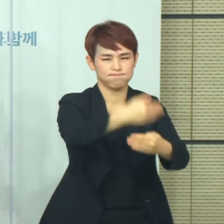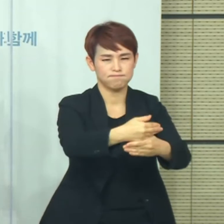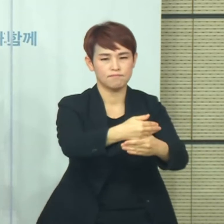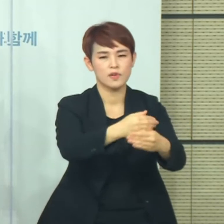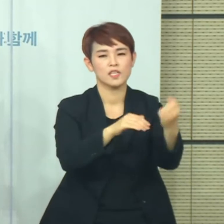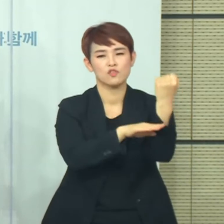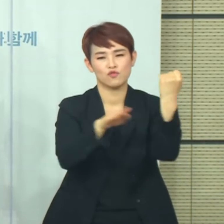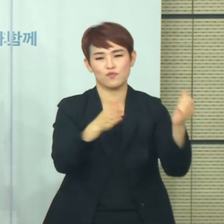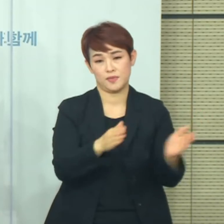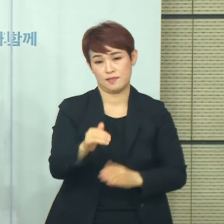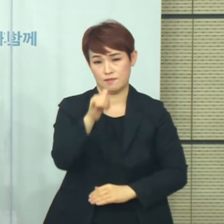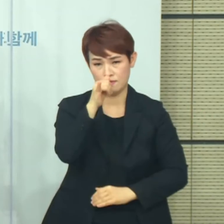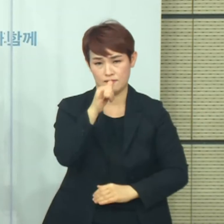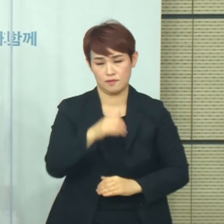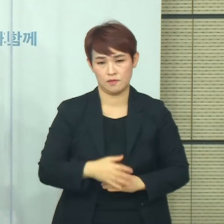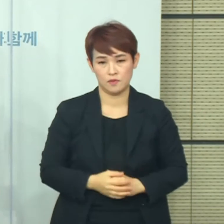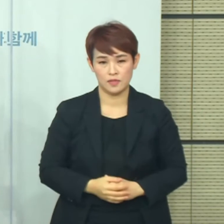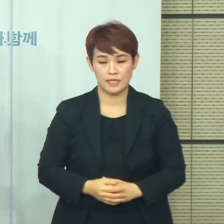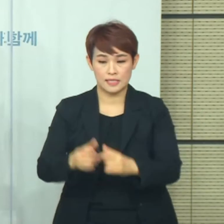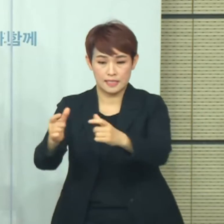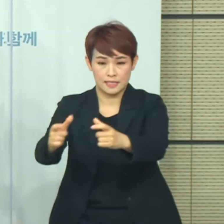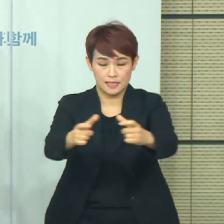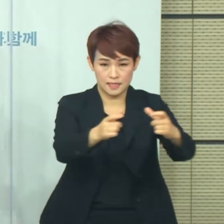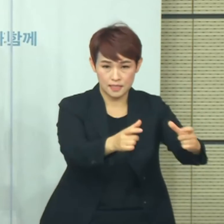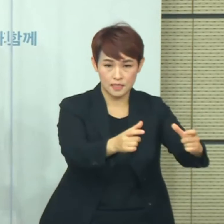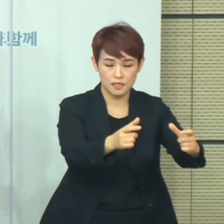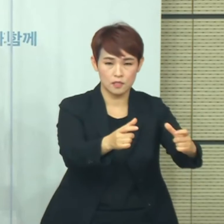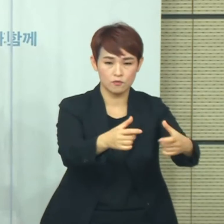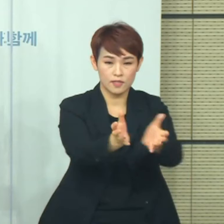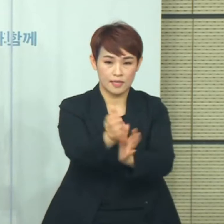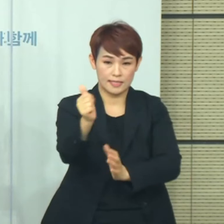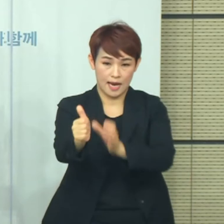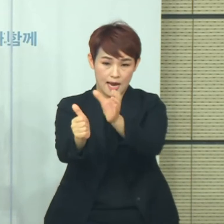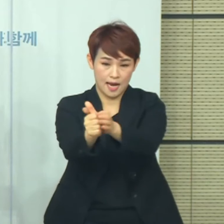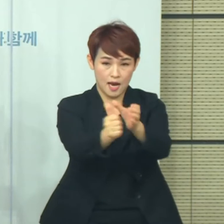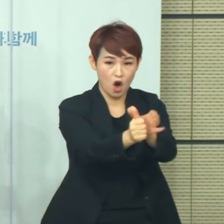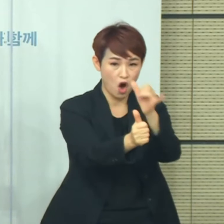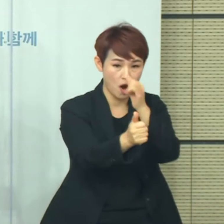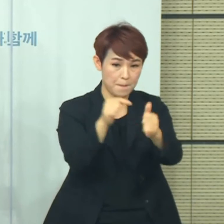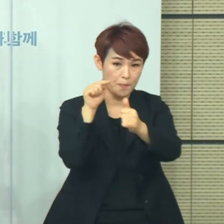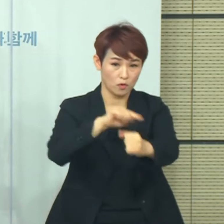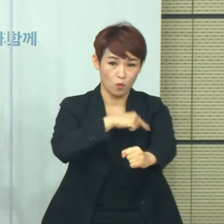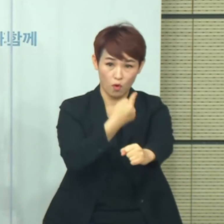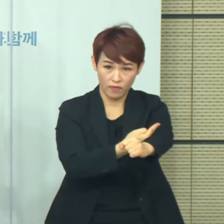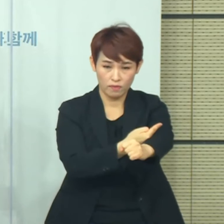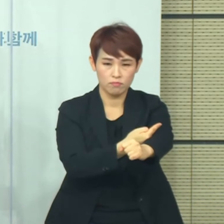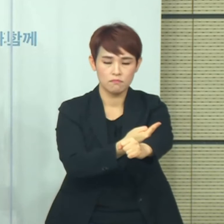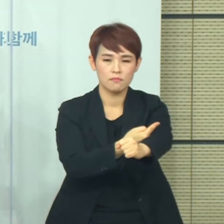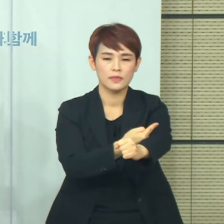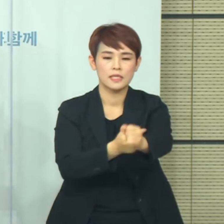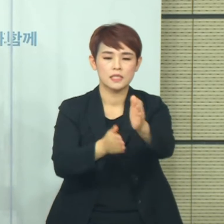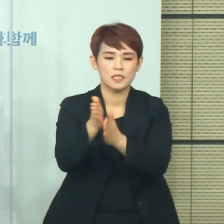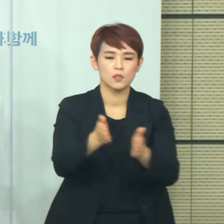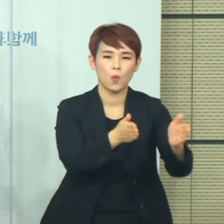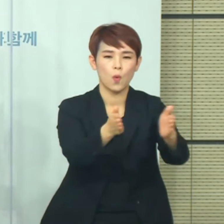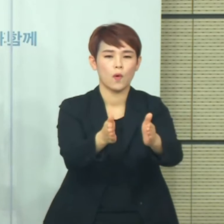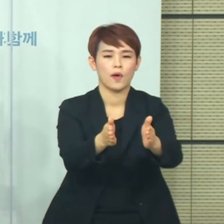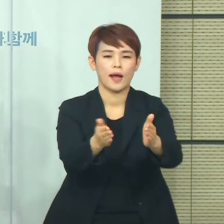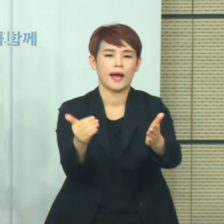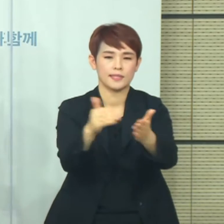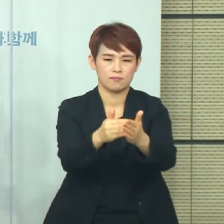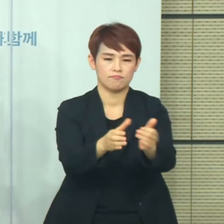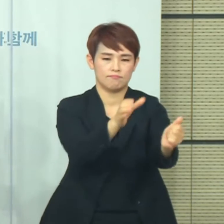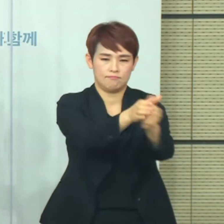마련하고 현재 시군구청장에게 부여된 명령 권한을 시도까지 확대할